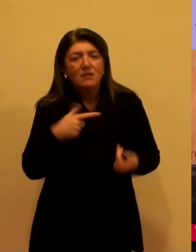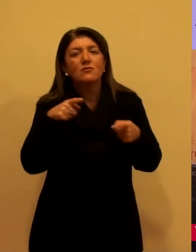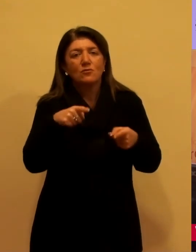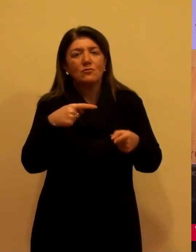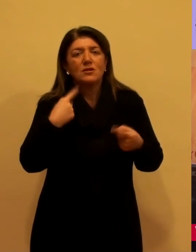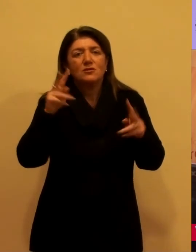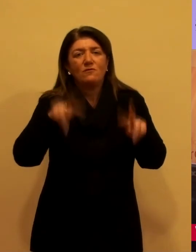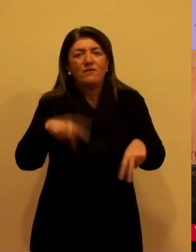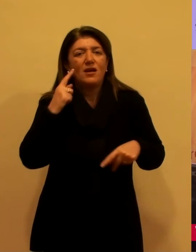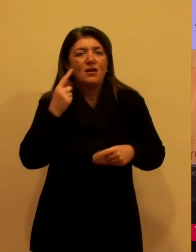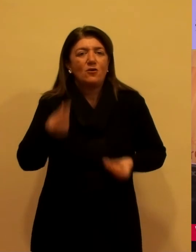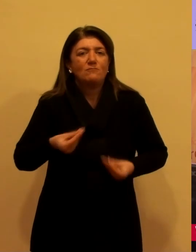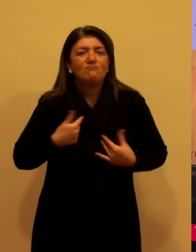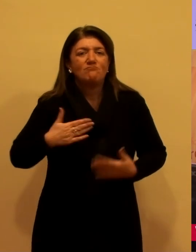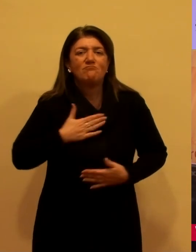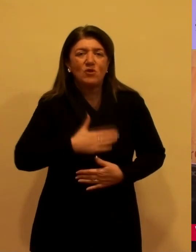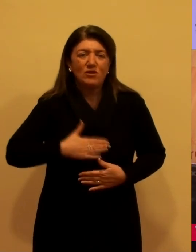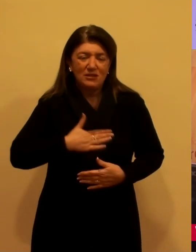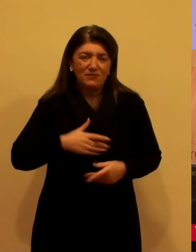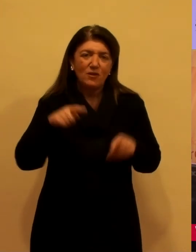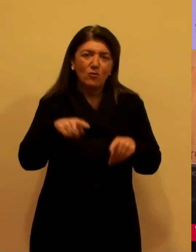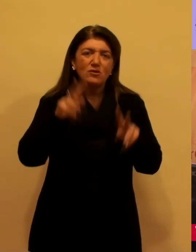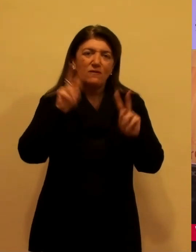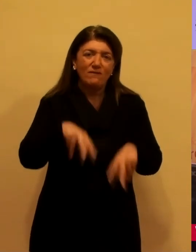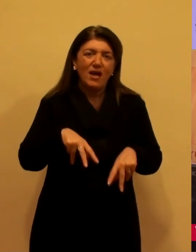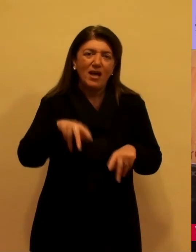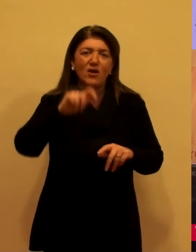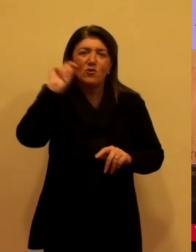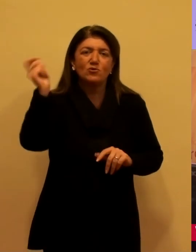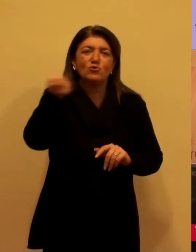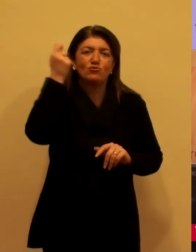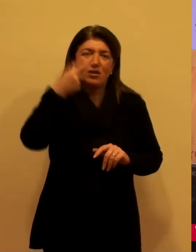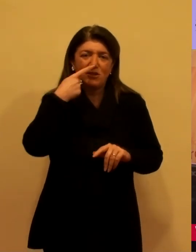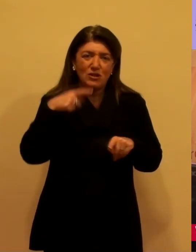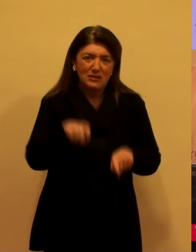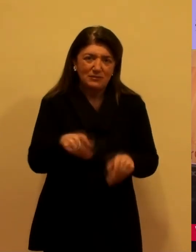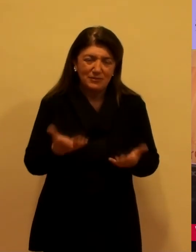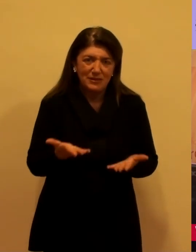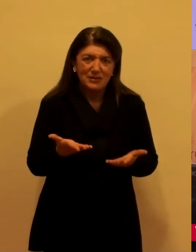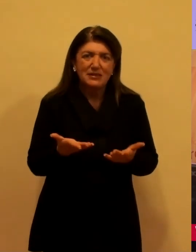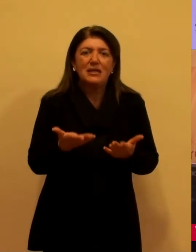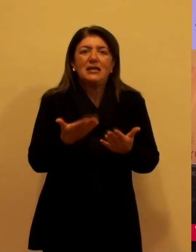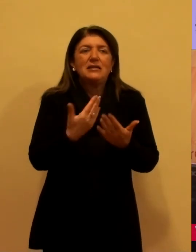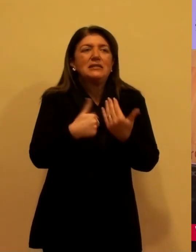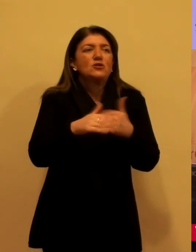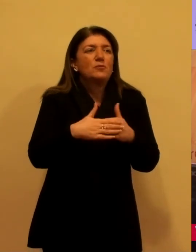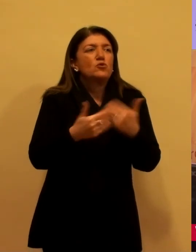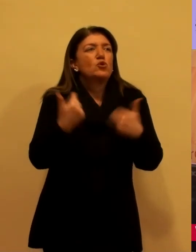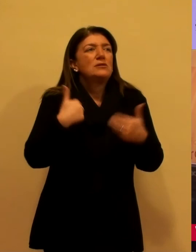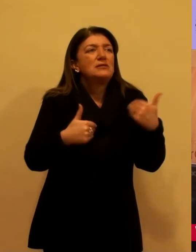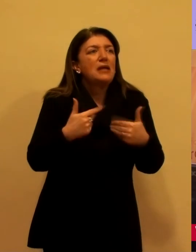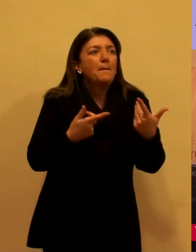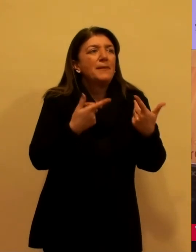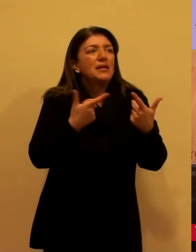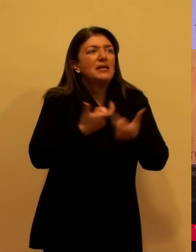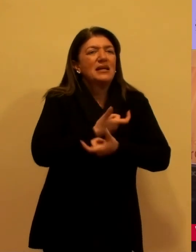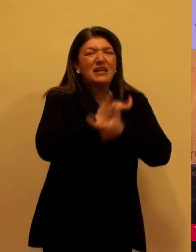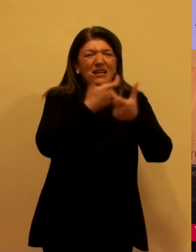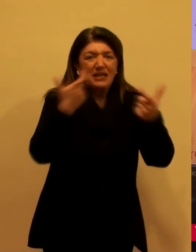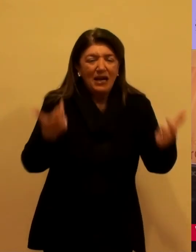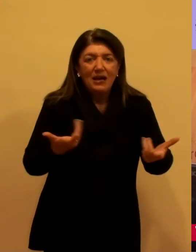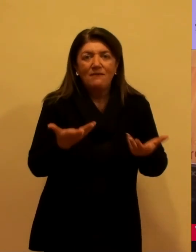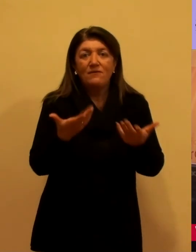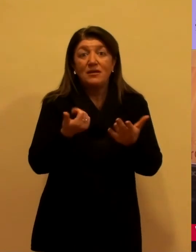in genere il successo è poi questo, insomma quando entrano persone, soprattutto disabilità anche più gravi, in cui la prima